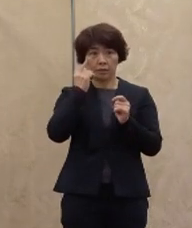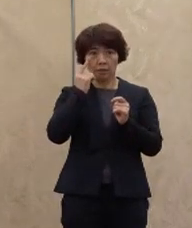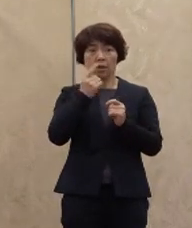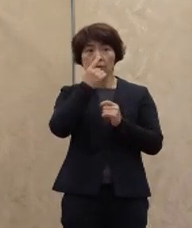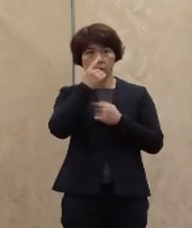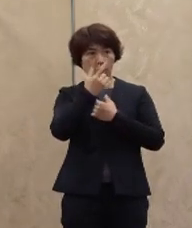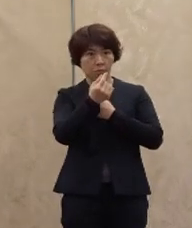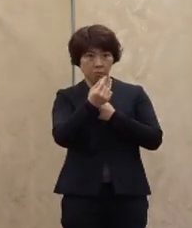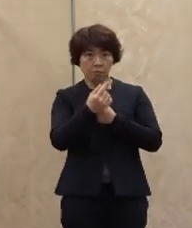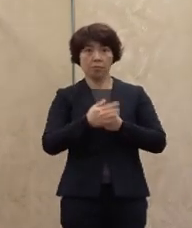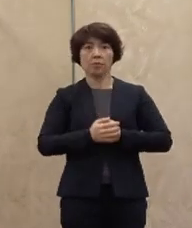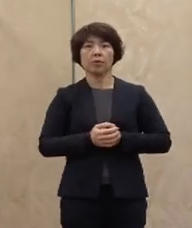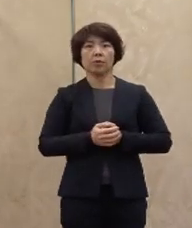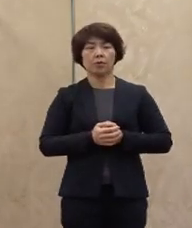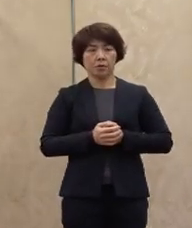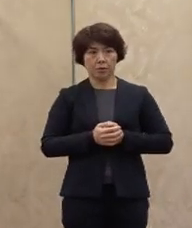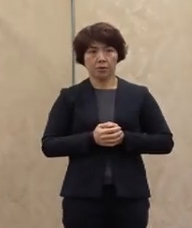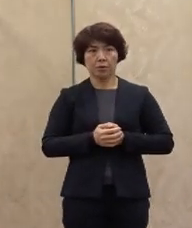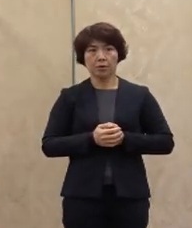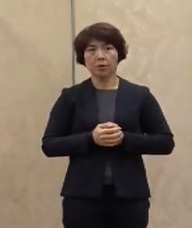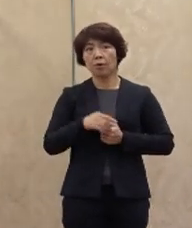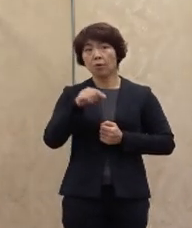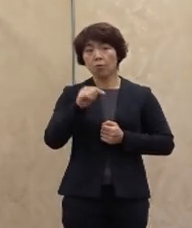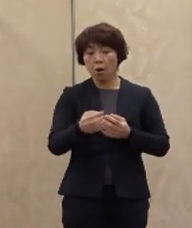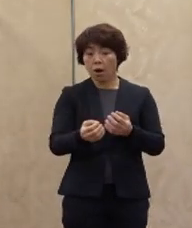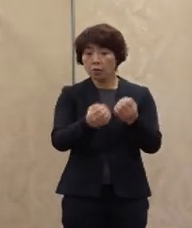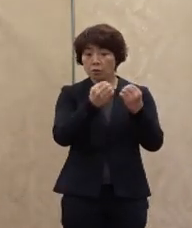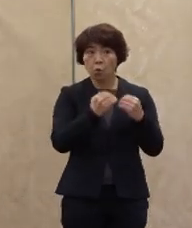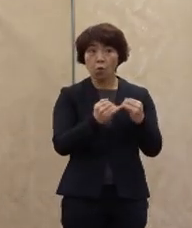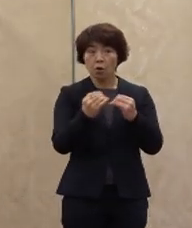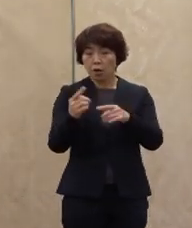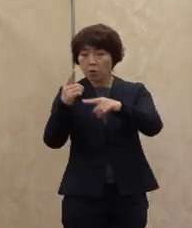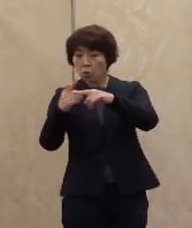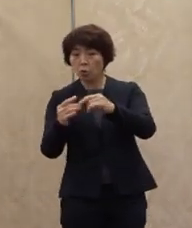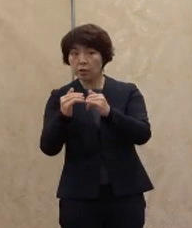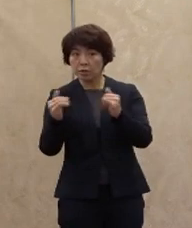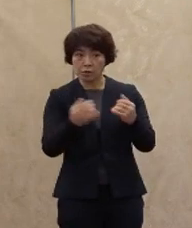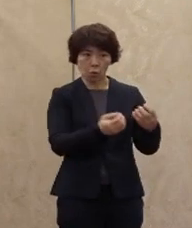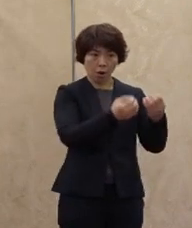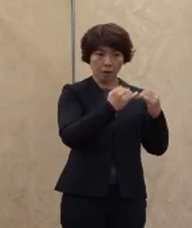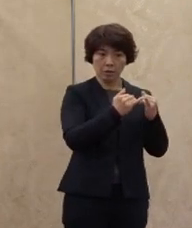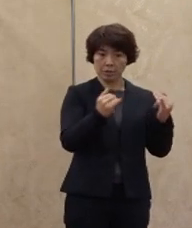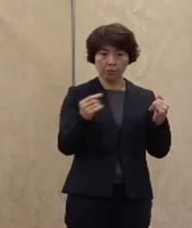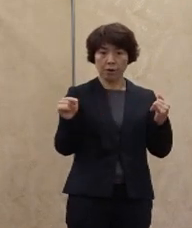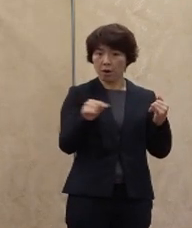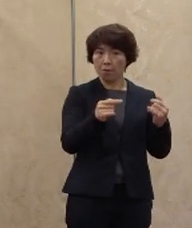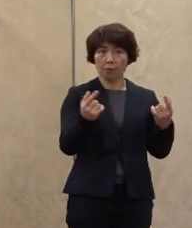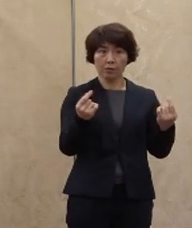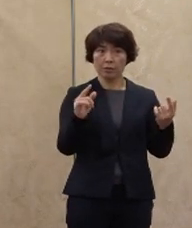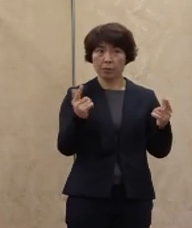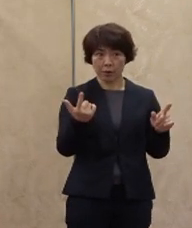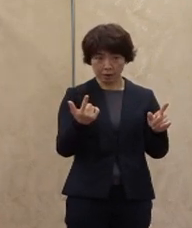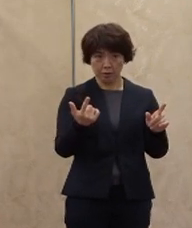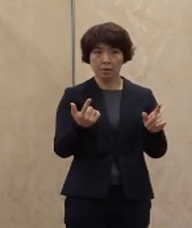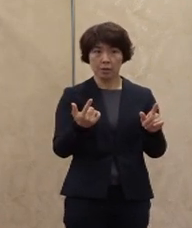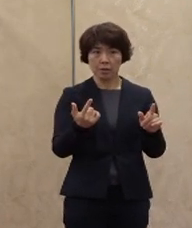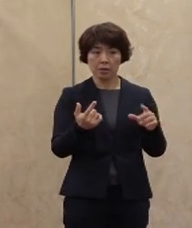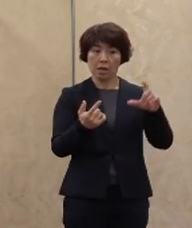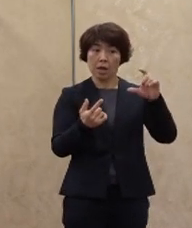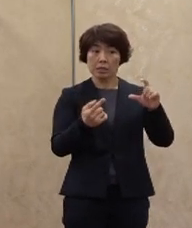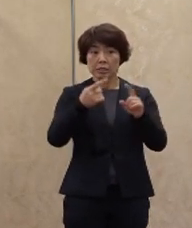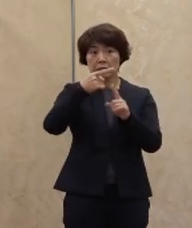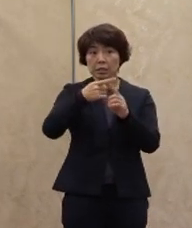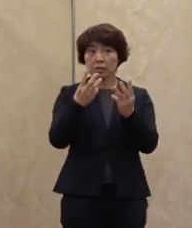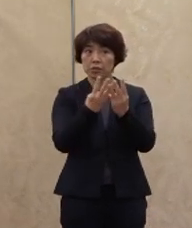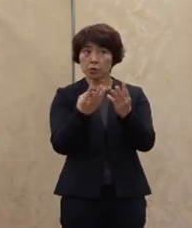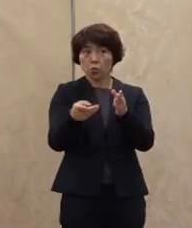として持っているところで、ここは陽性者イコール感染者ではないので、この CT 値含めてこの扱いをど